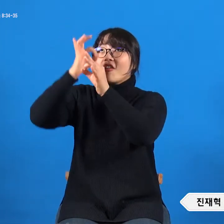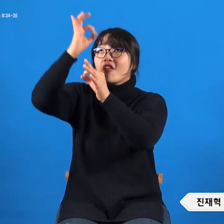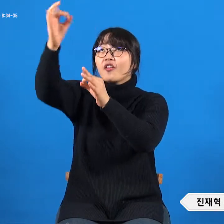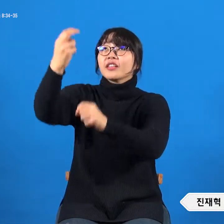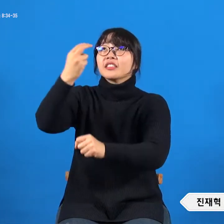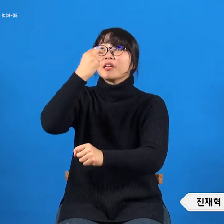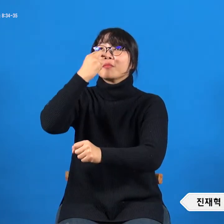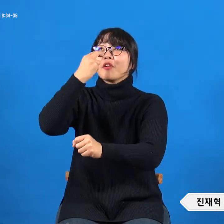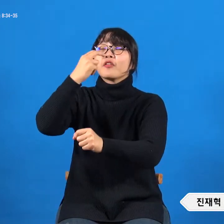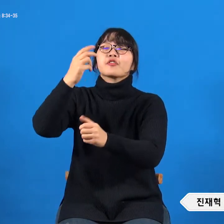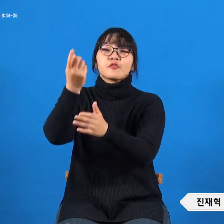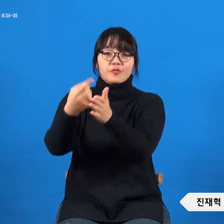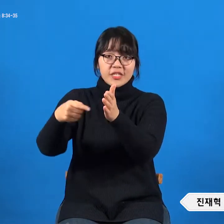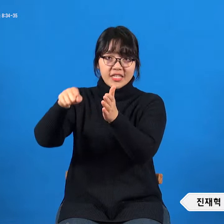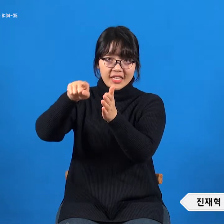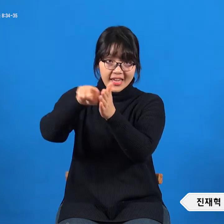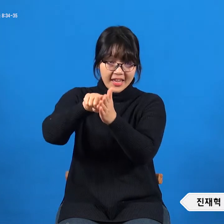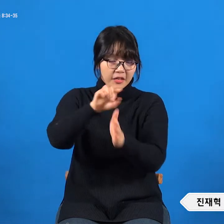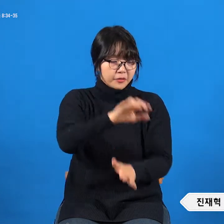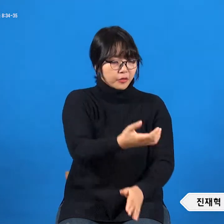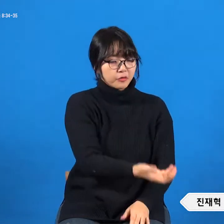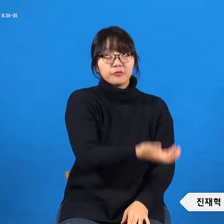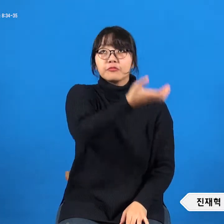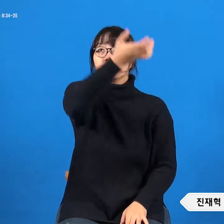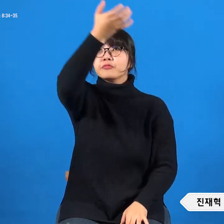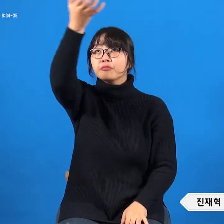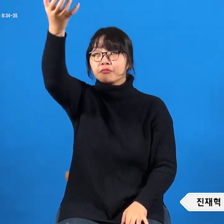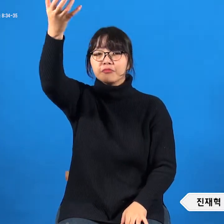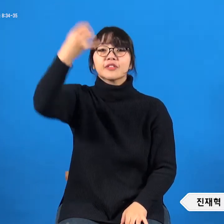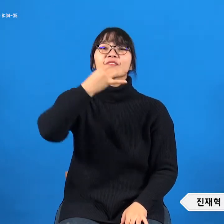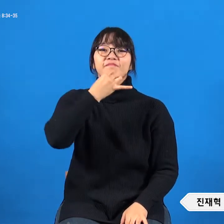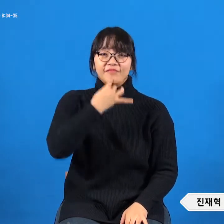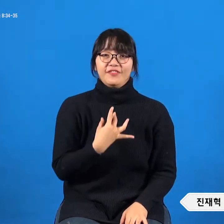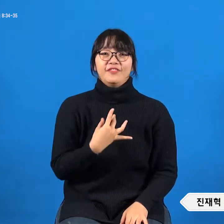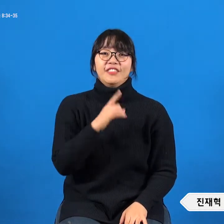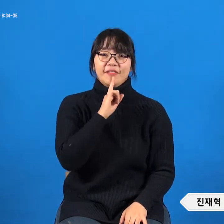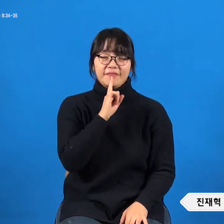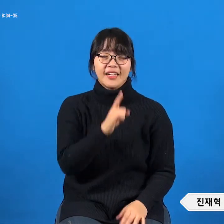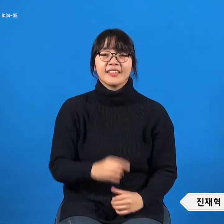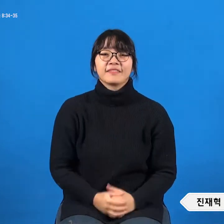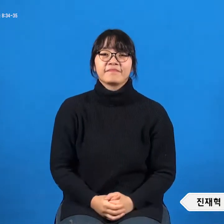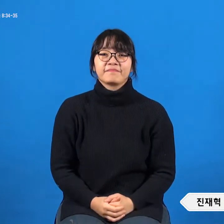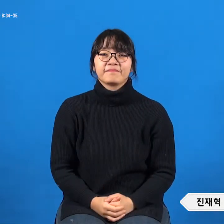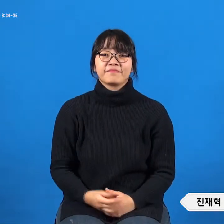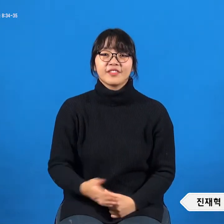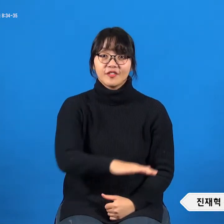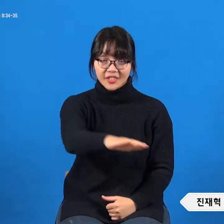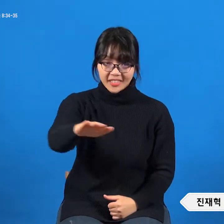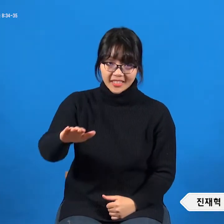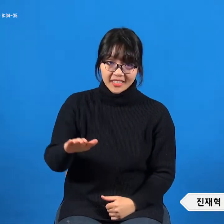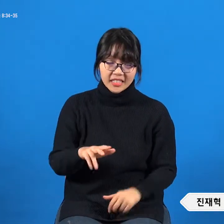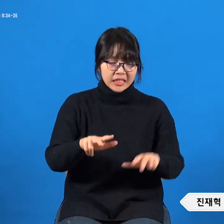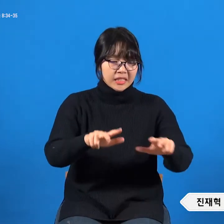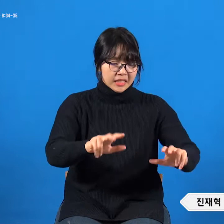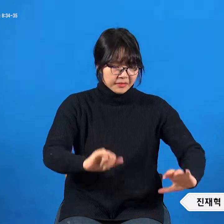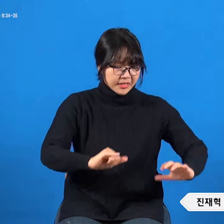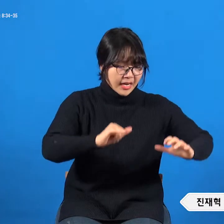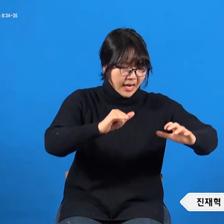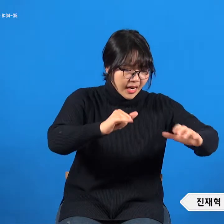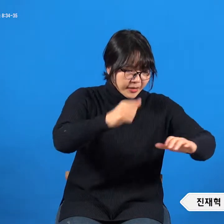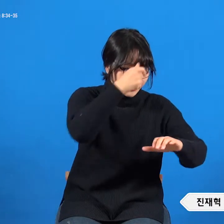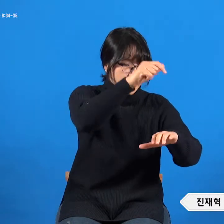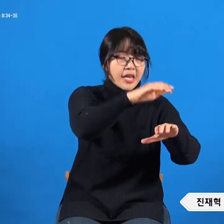축복, 그 집으로 옮겨감을 성경은 말씀하고 있습니다. 우리의 이 땅에 드리는